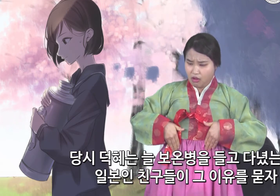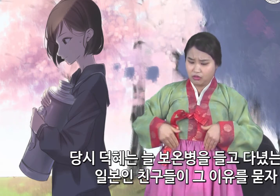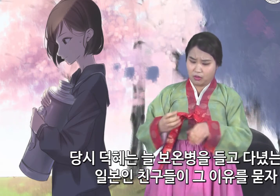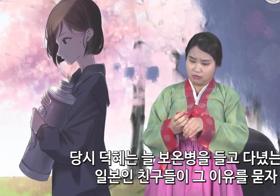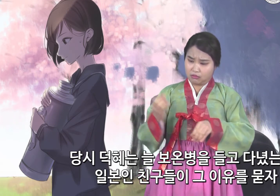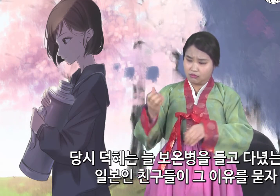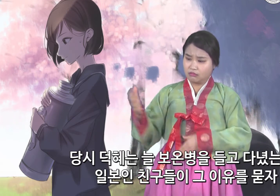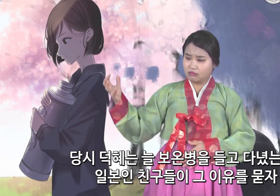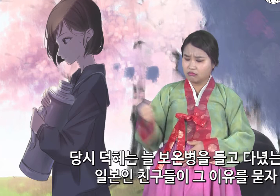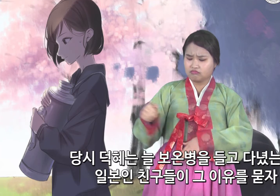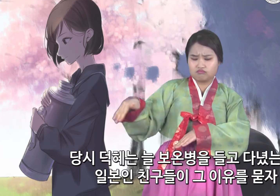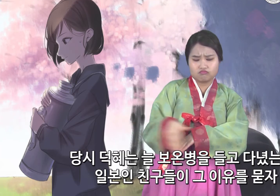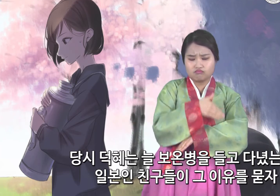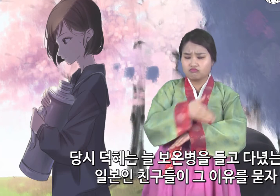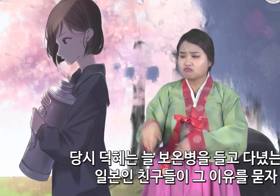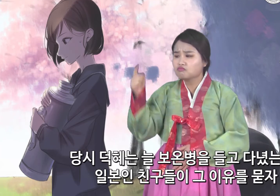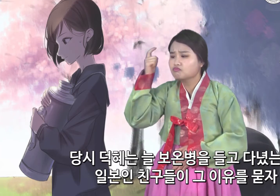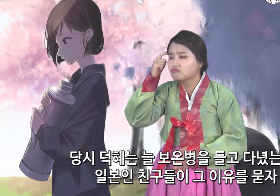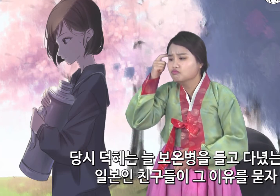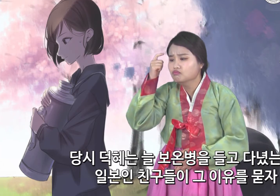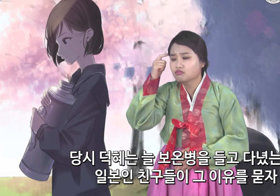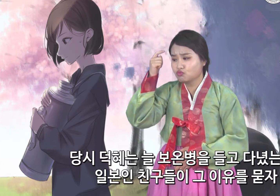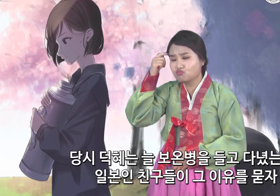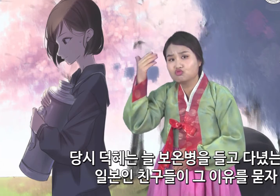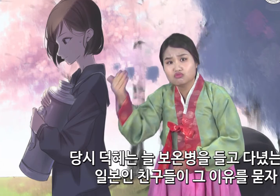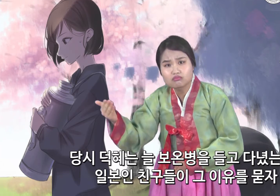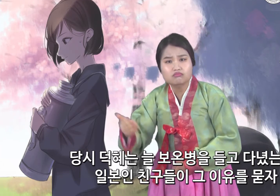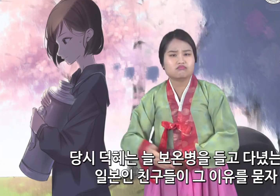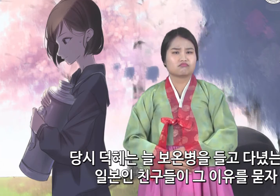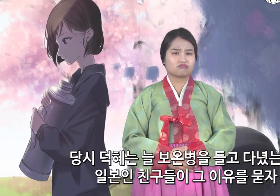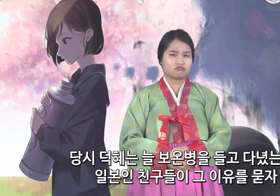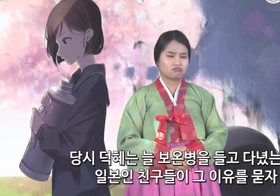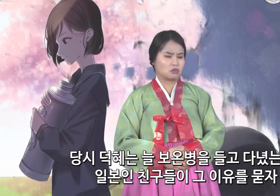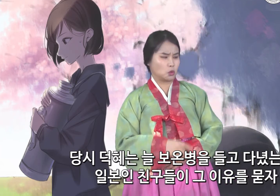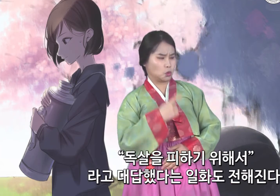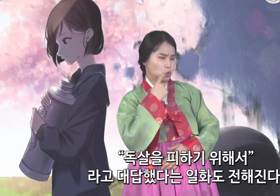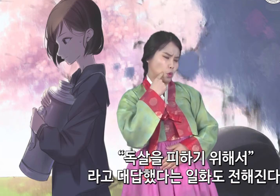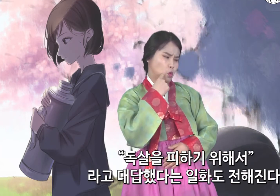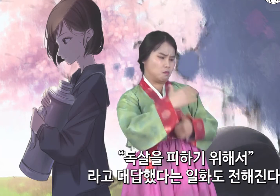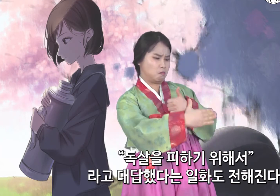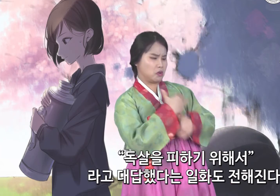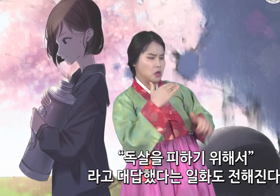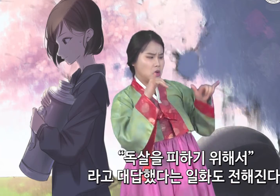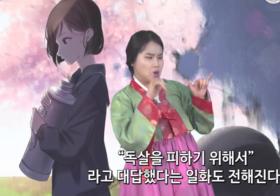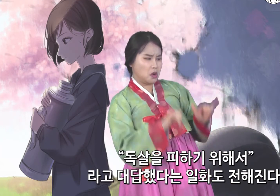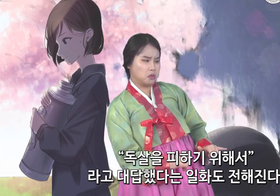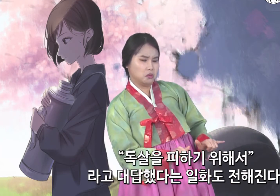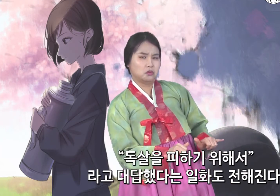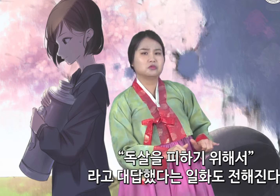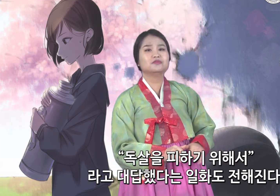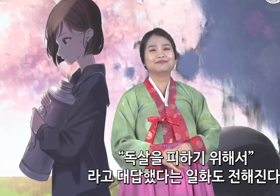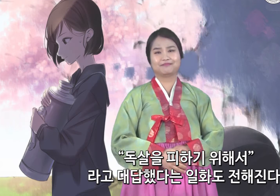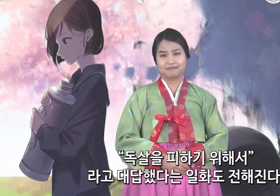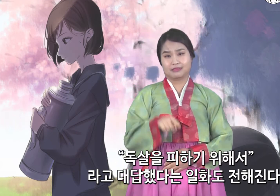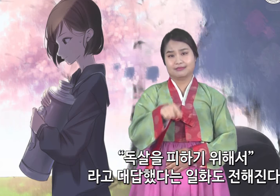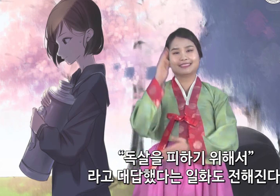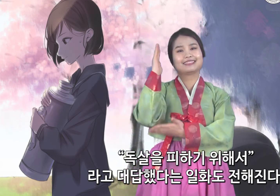묻자 독사를 피하기 위해서라고 대답했다는 일화도 전해진다.